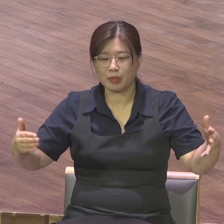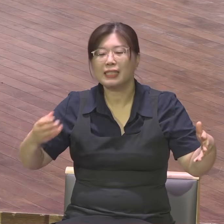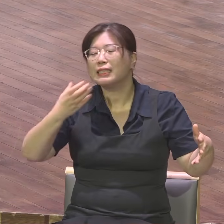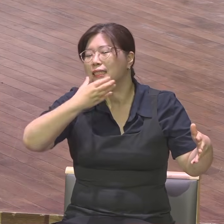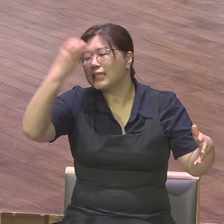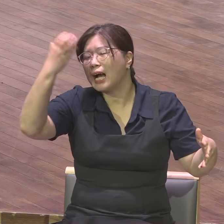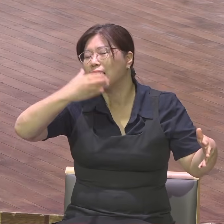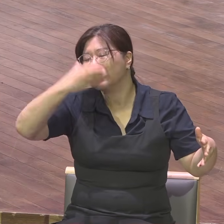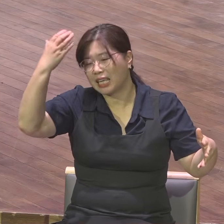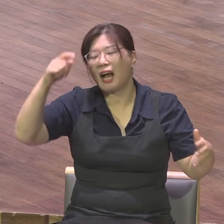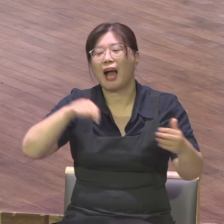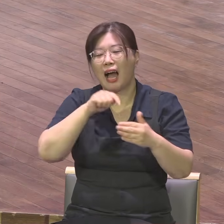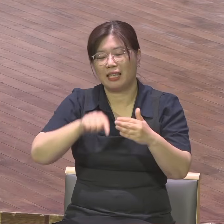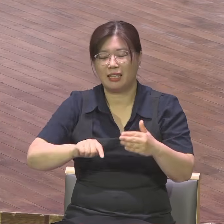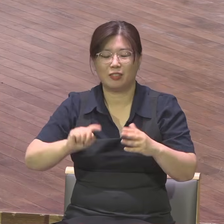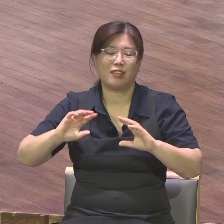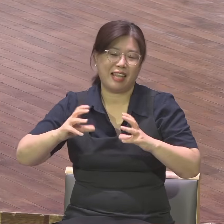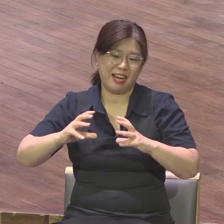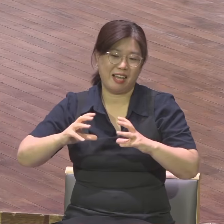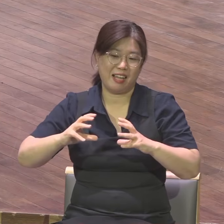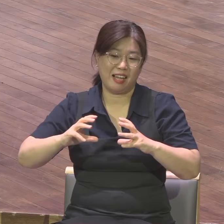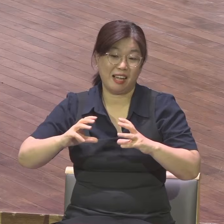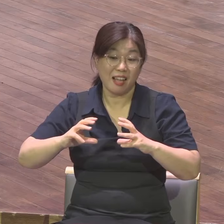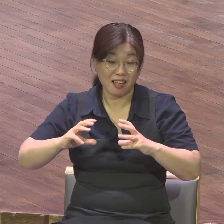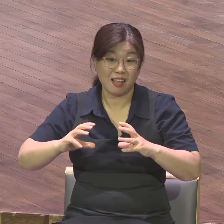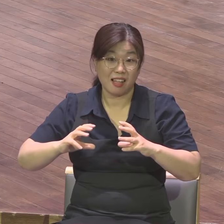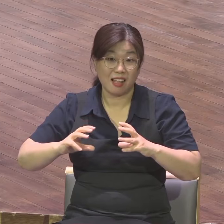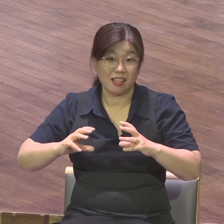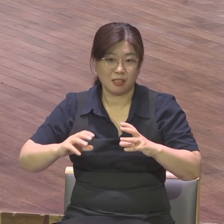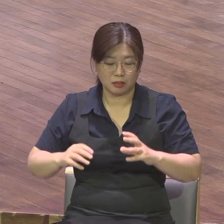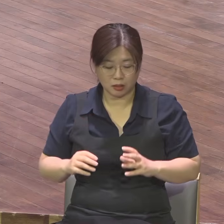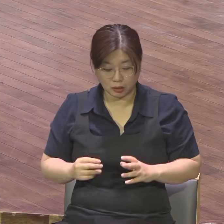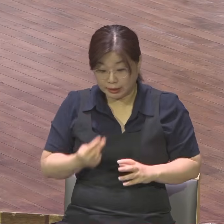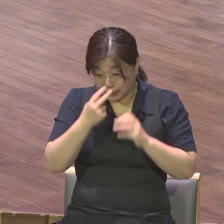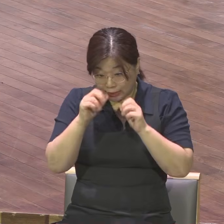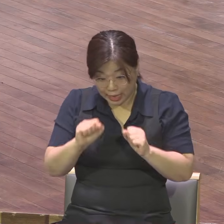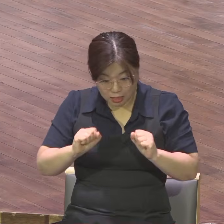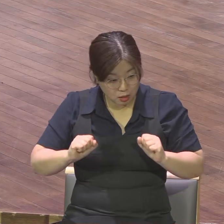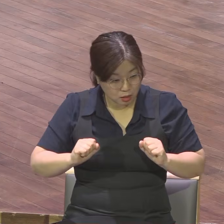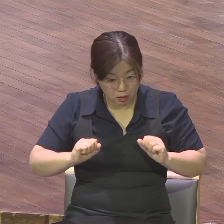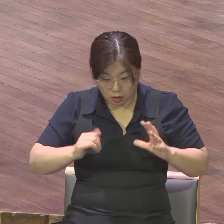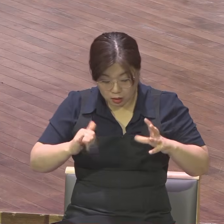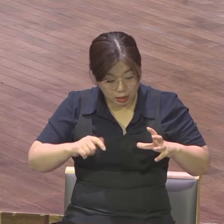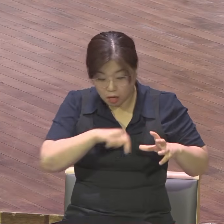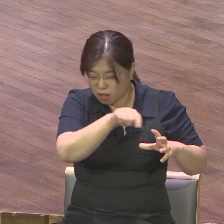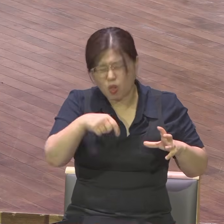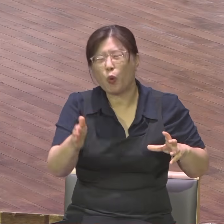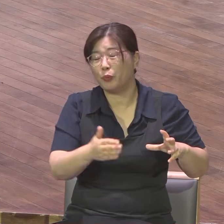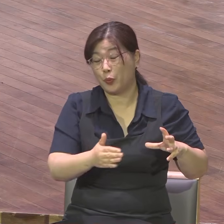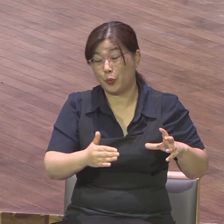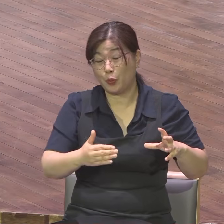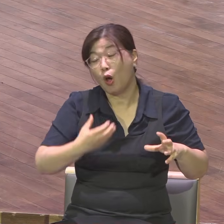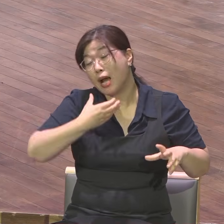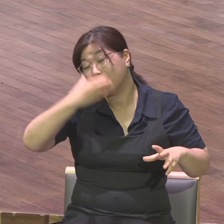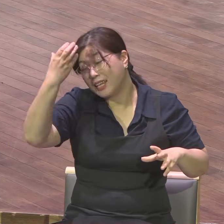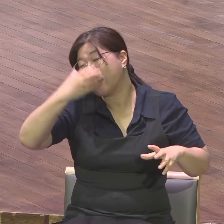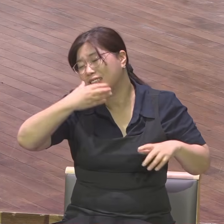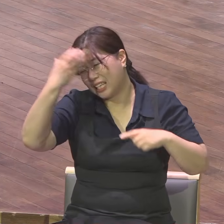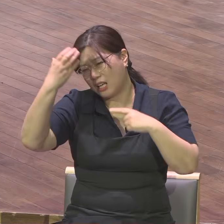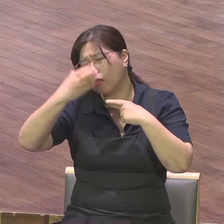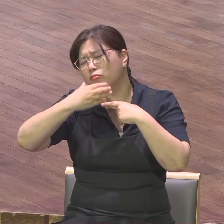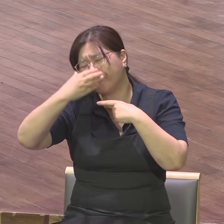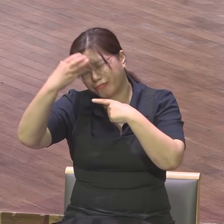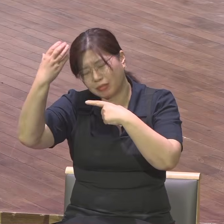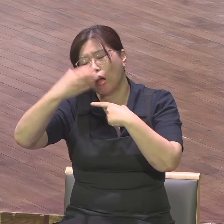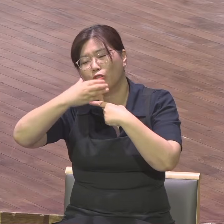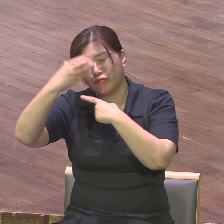인간 스스로 아무리 유토피아를 꿈꿔도 지상 천국을 꿈꾸고 언젠가 어마어마한 행복한